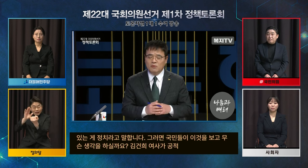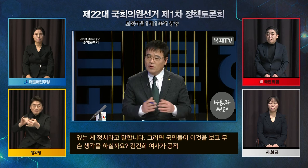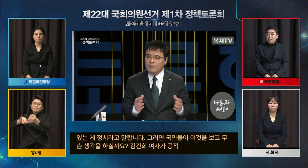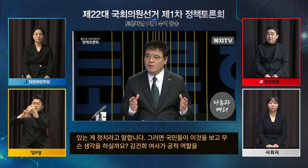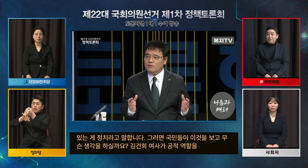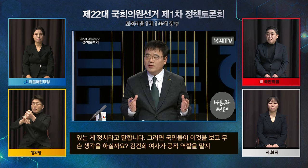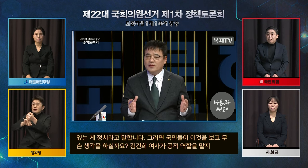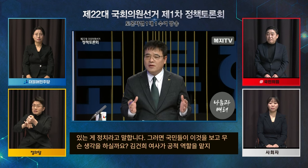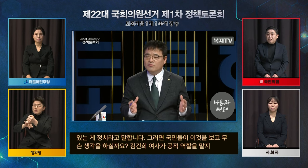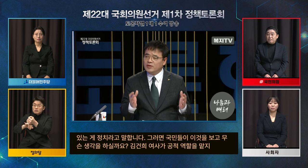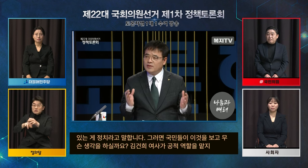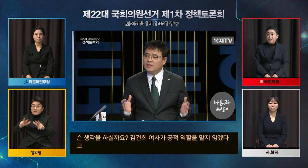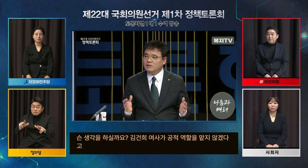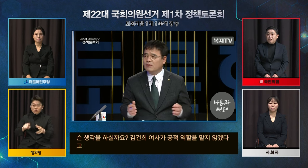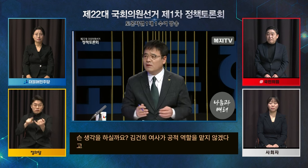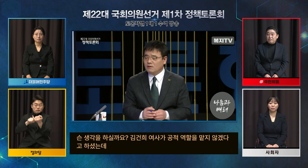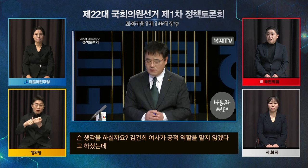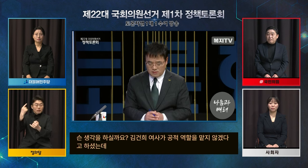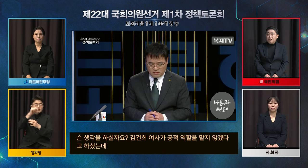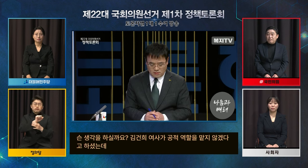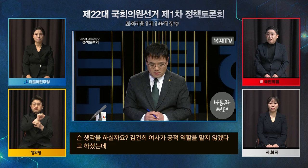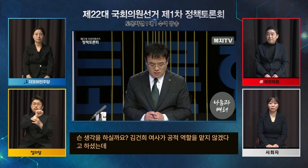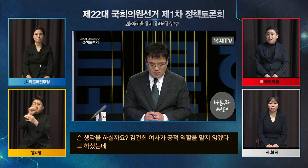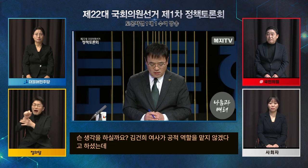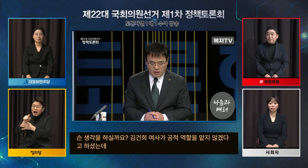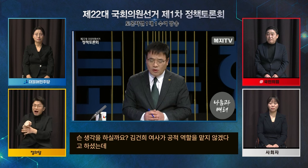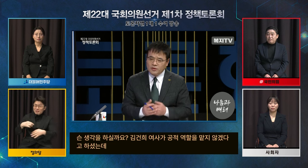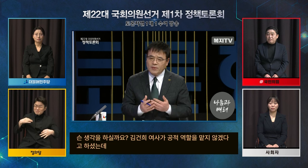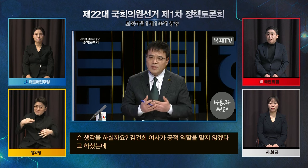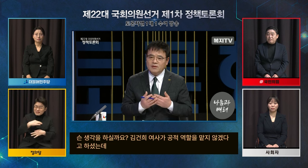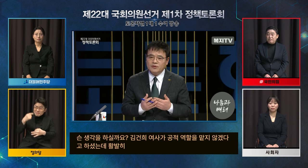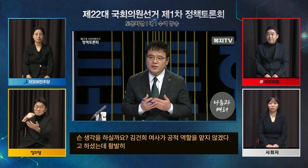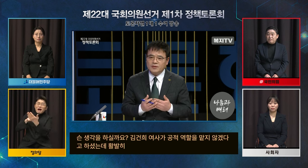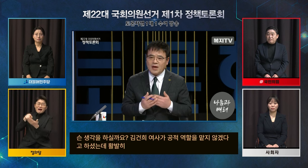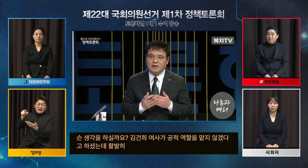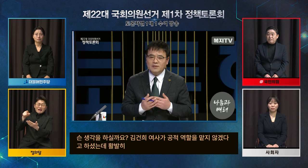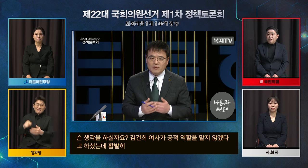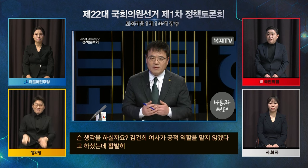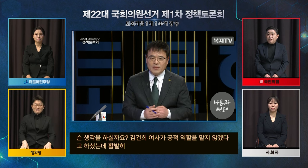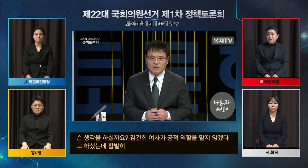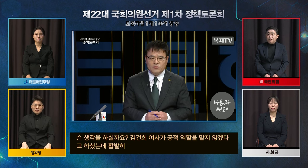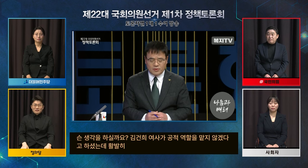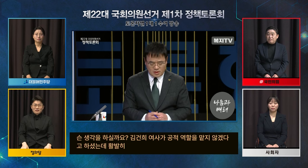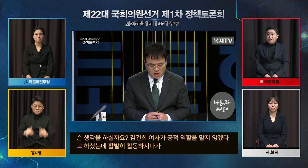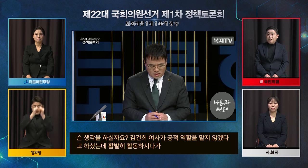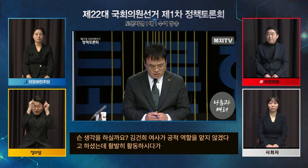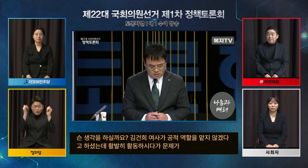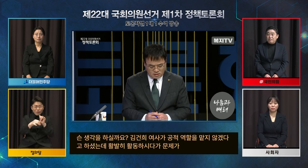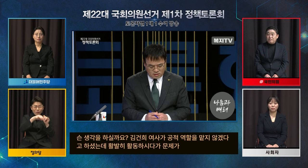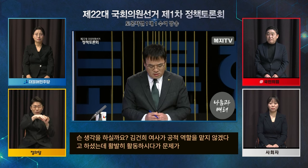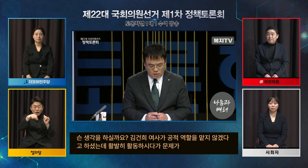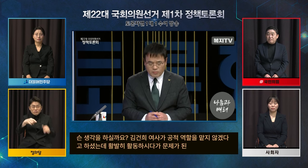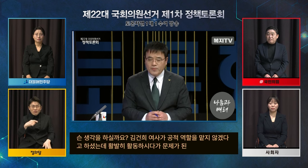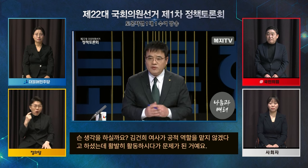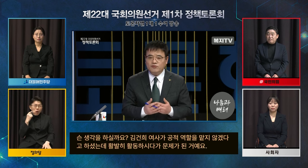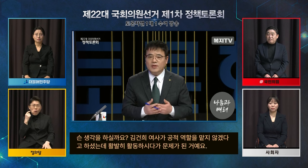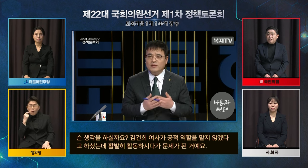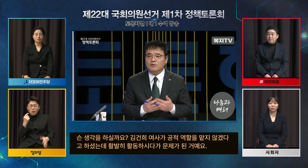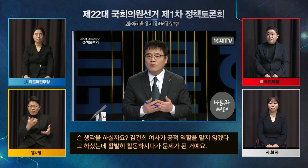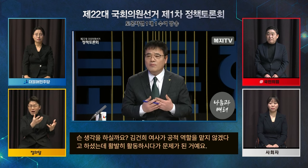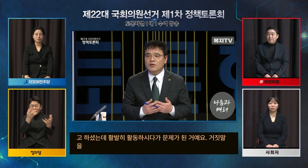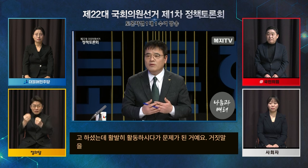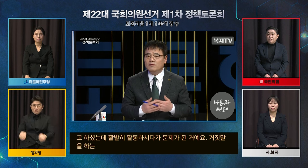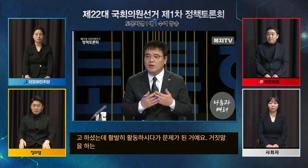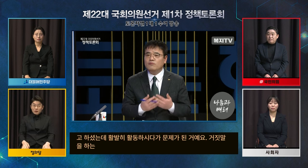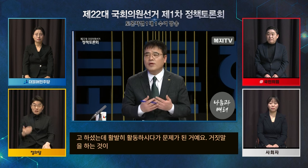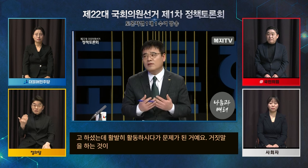너무 활발히 활동하시다가 문제가 생기신 거예요. 그러니까 거짓말을 하는 것이 당연한 사유가 만들어지고 있다. 명폭백 수수